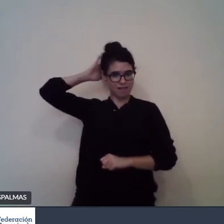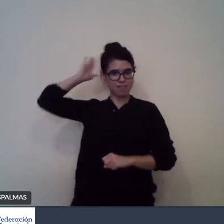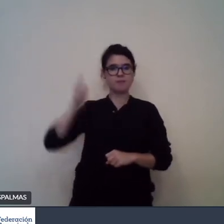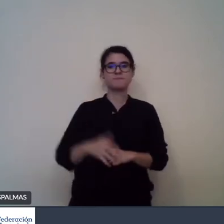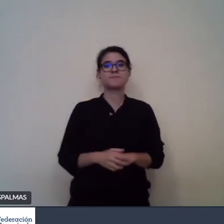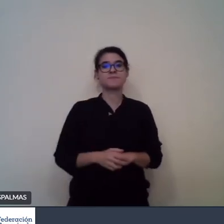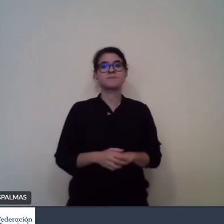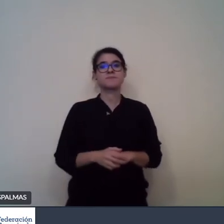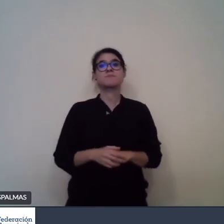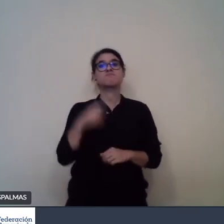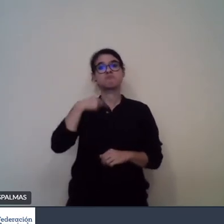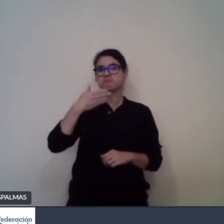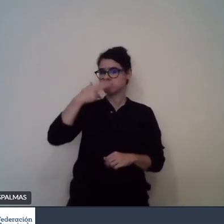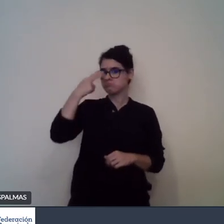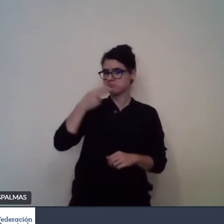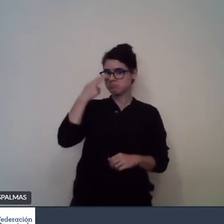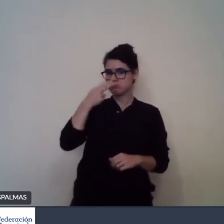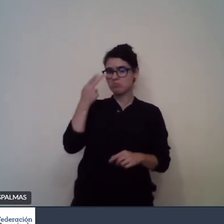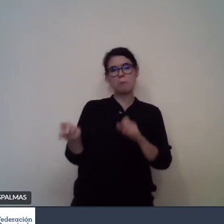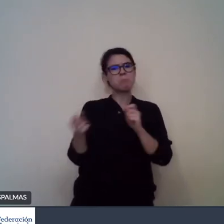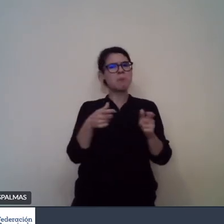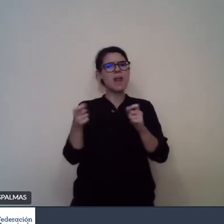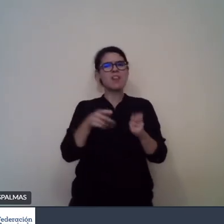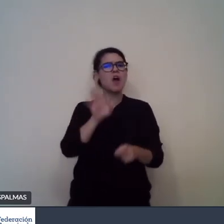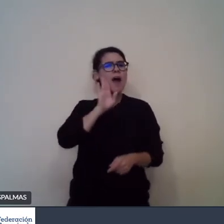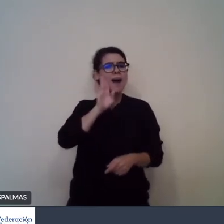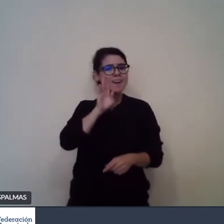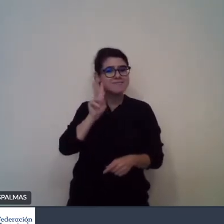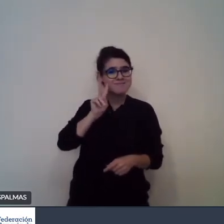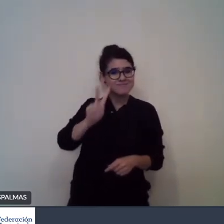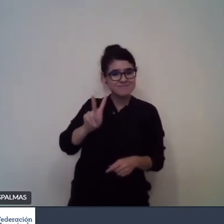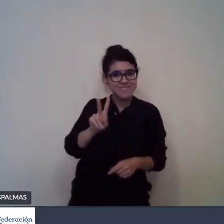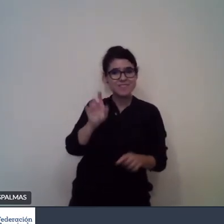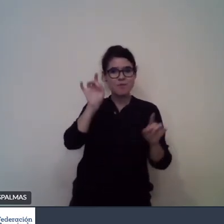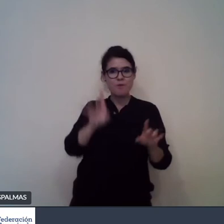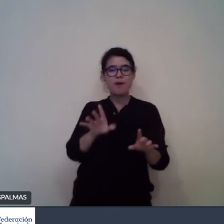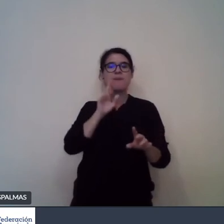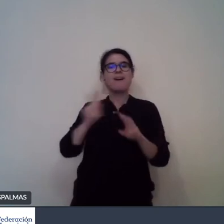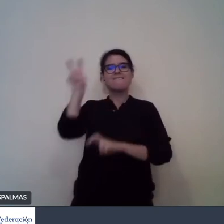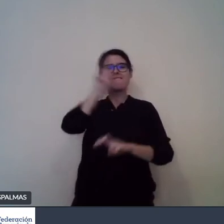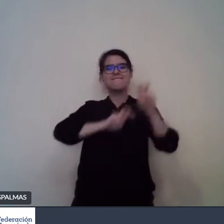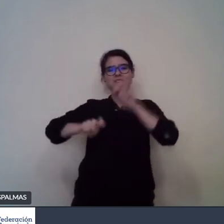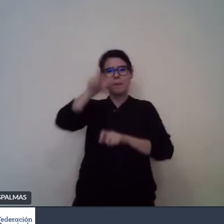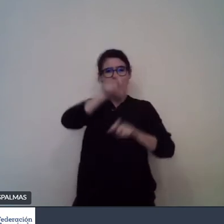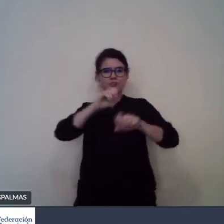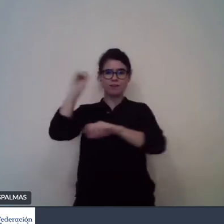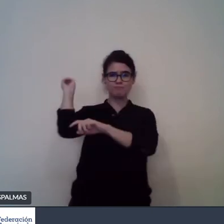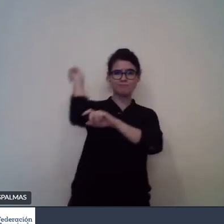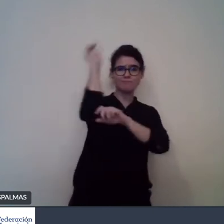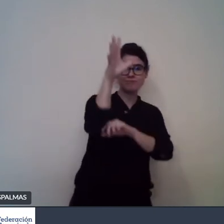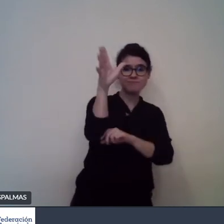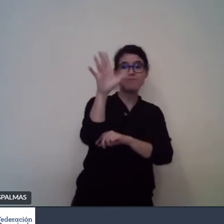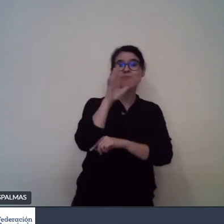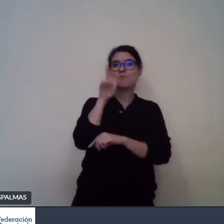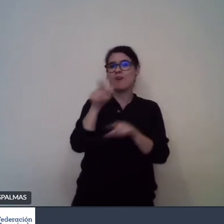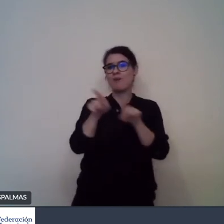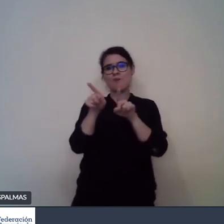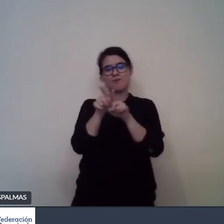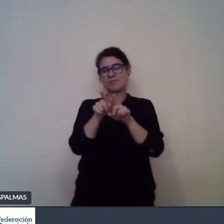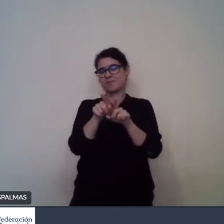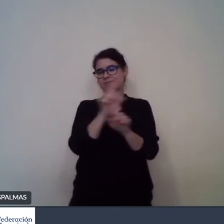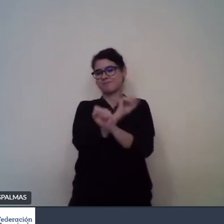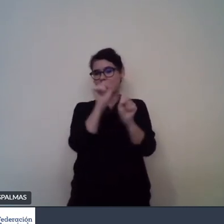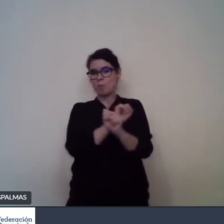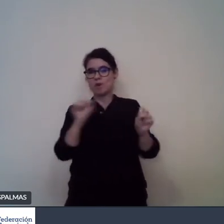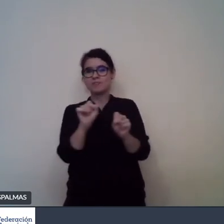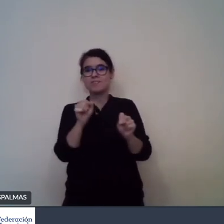otro bloqueo a la espalda muy interesante, similar al que veíamos antes, para buscar los tiradores, porque ahí no puede llegar ninguna rotación, la única rotación posible sería esta y